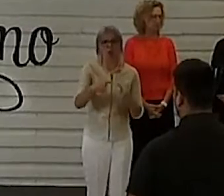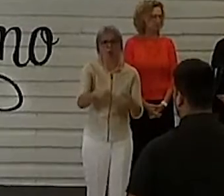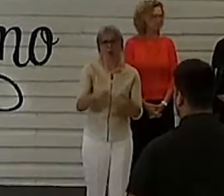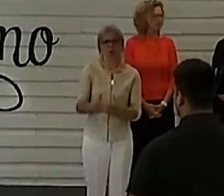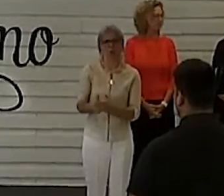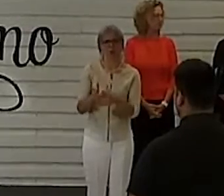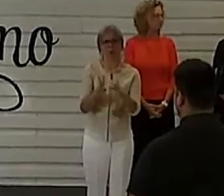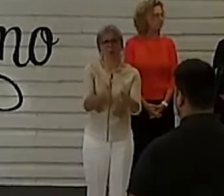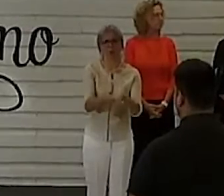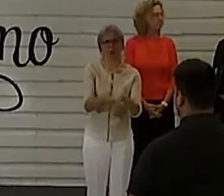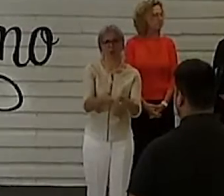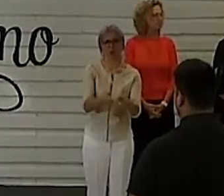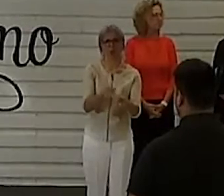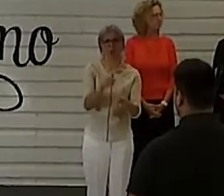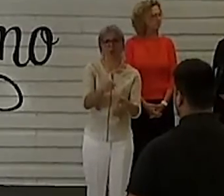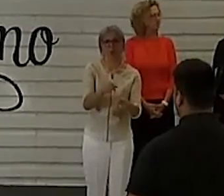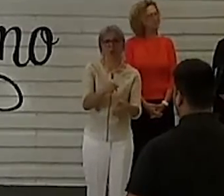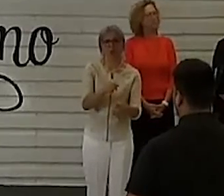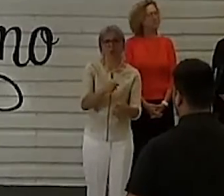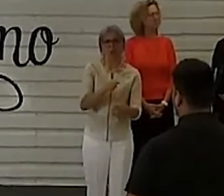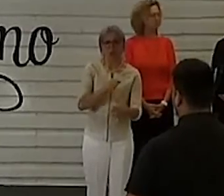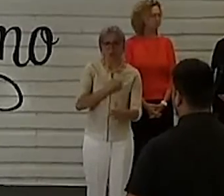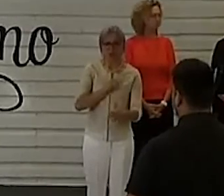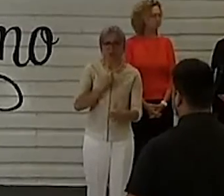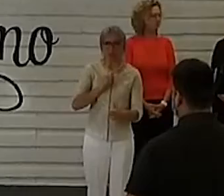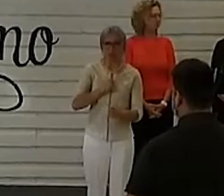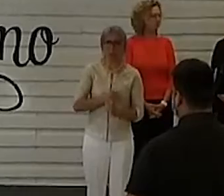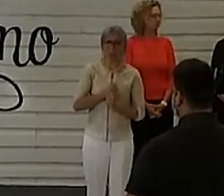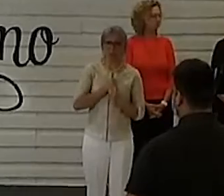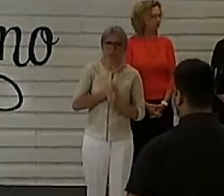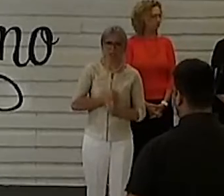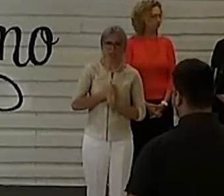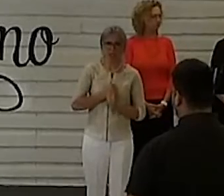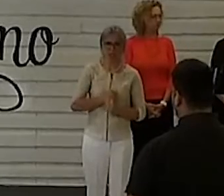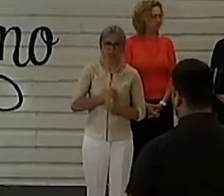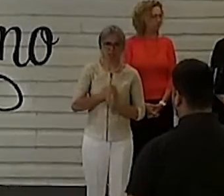forza, perché vuole che tu possa testimoniare di Lui